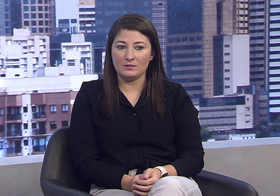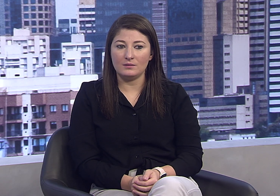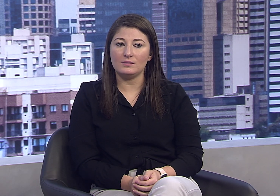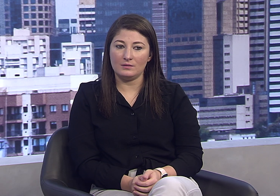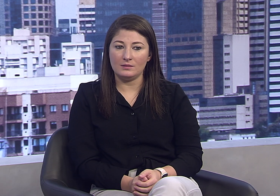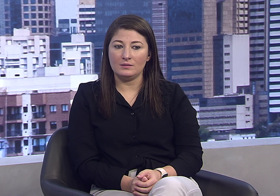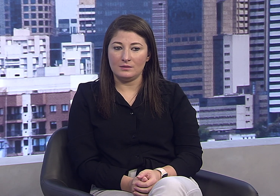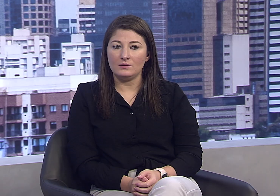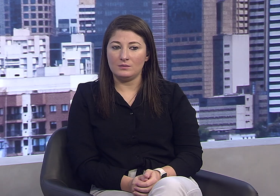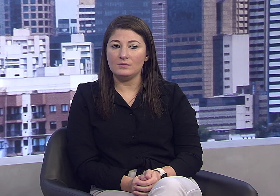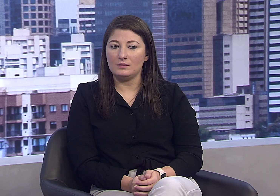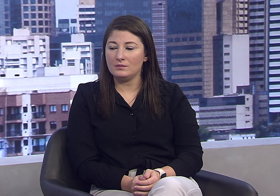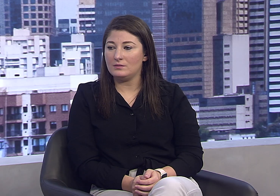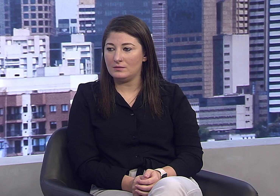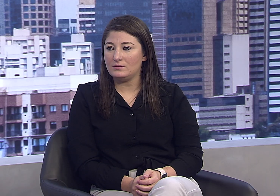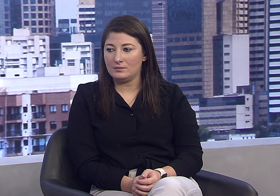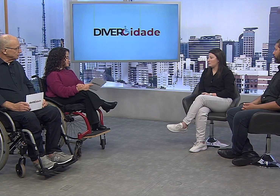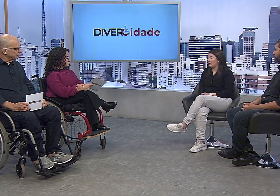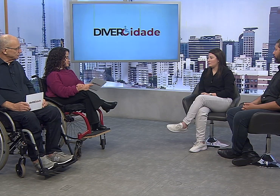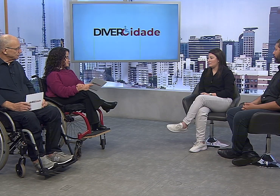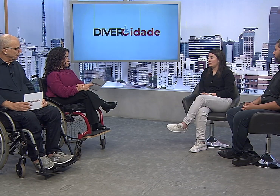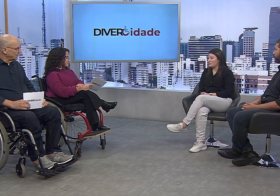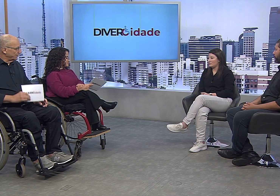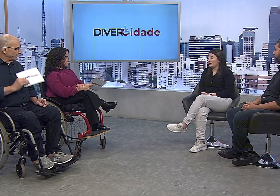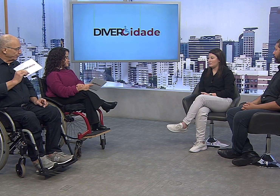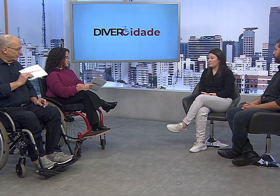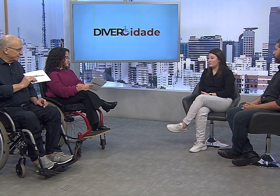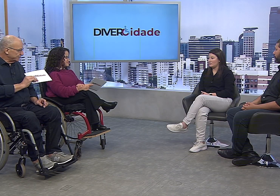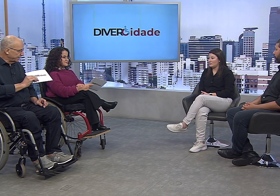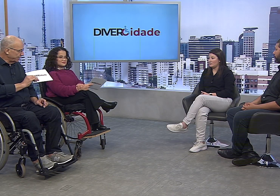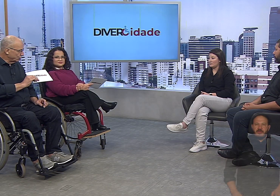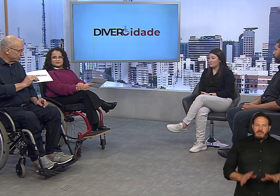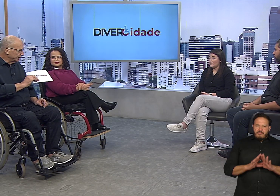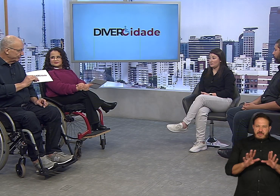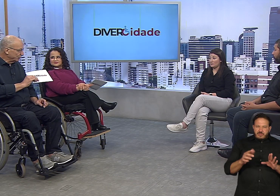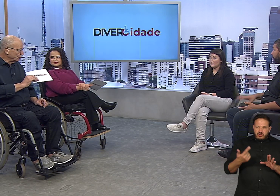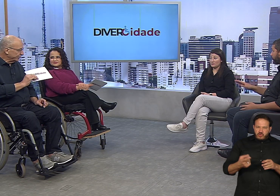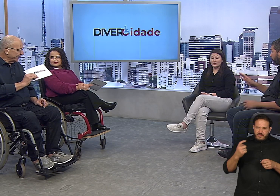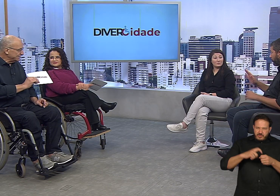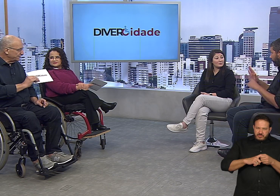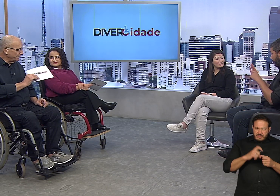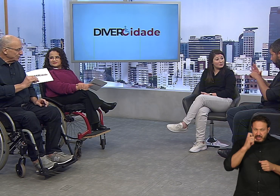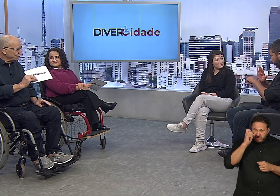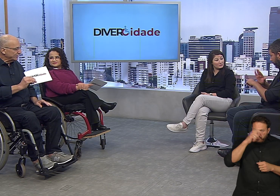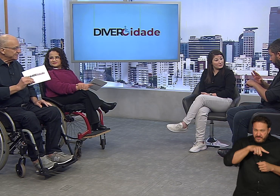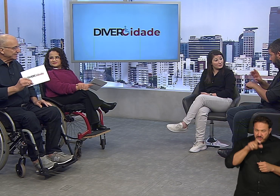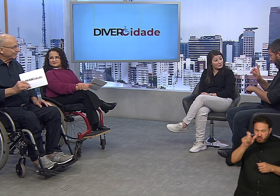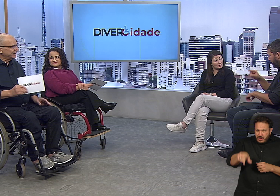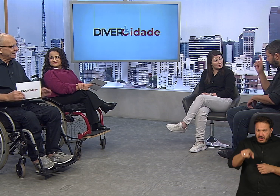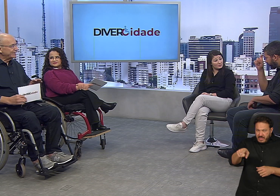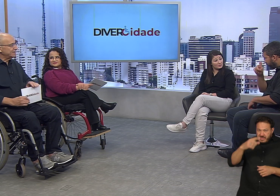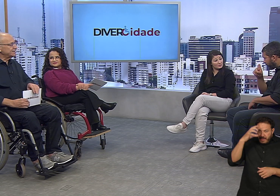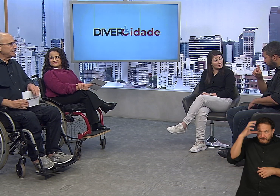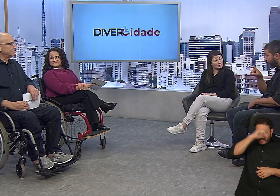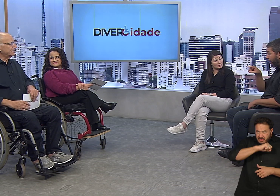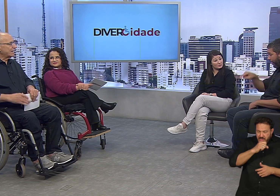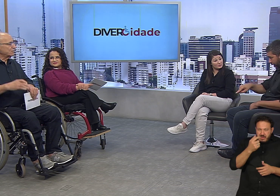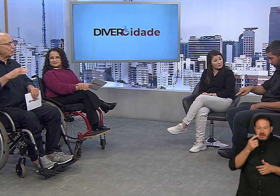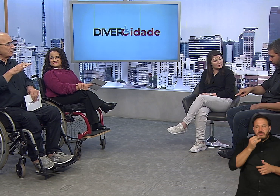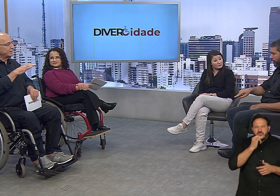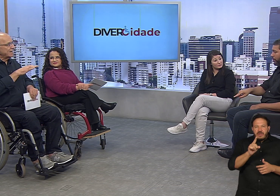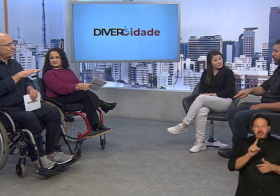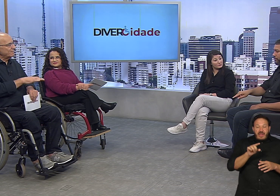aquisição para ele ter a sua independência, desenvolver a sua autonomia. Mas, retornando à pergunta, é difícil ele se adaptar desde que ele